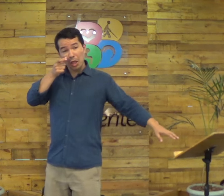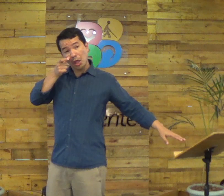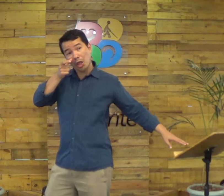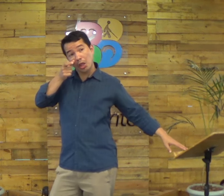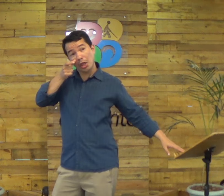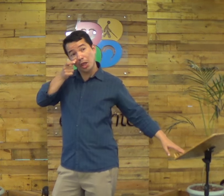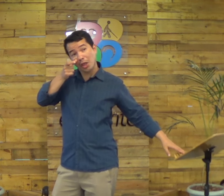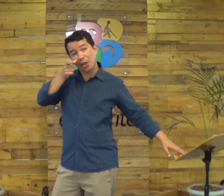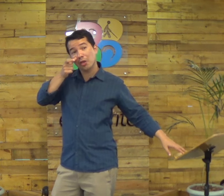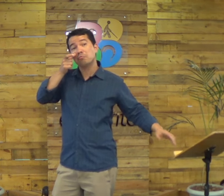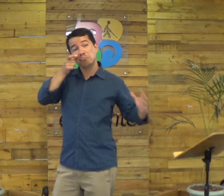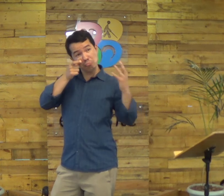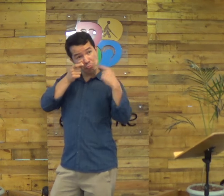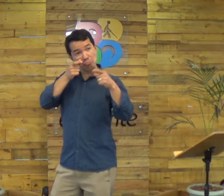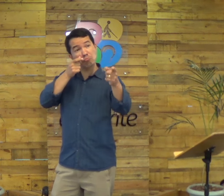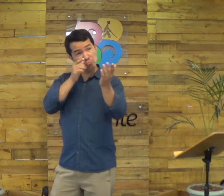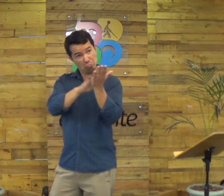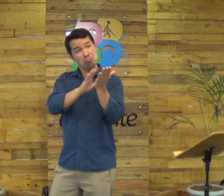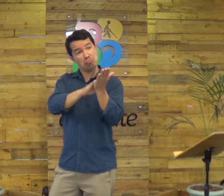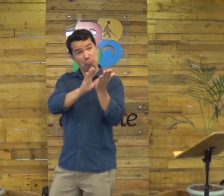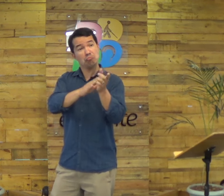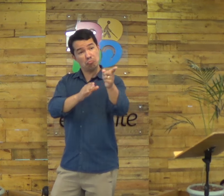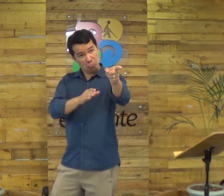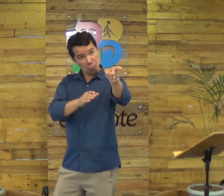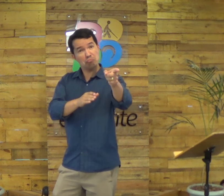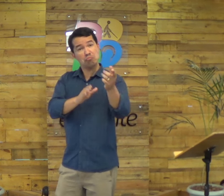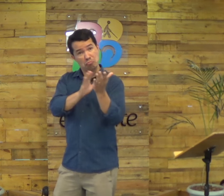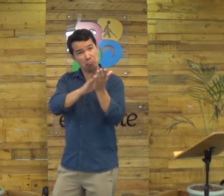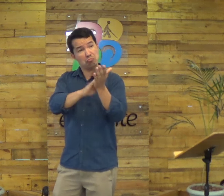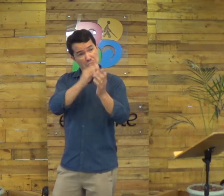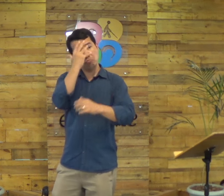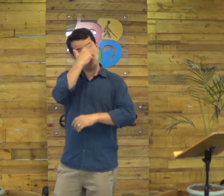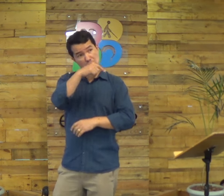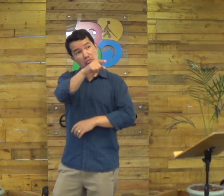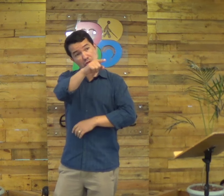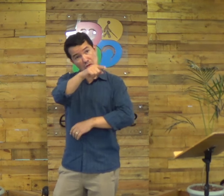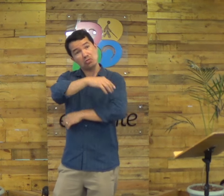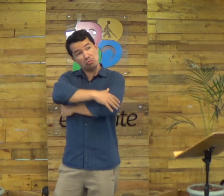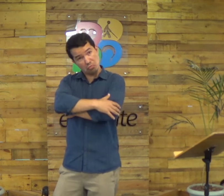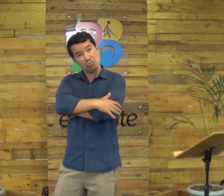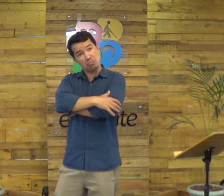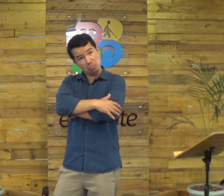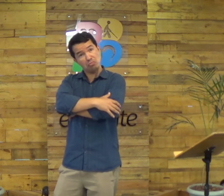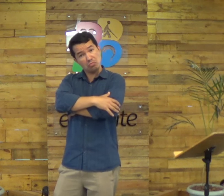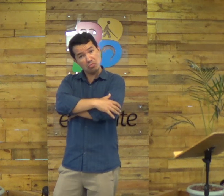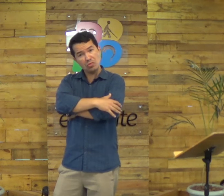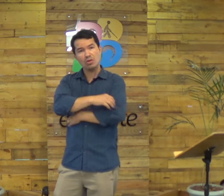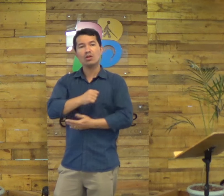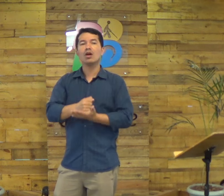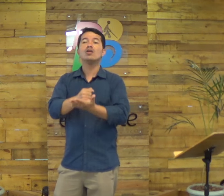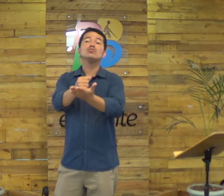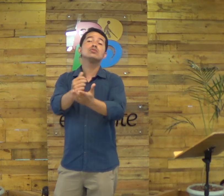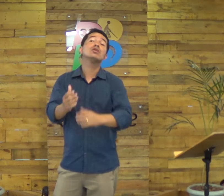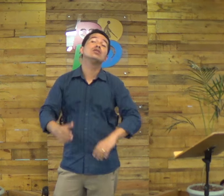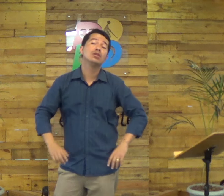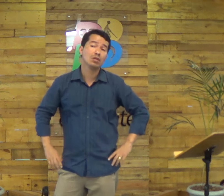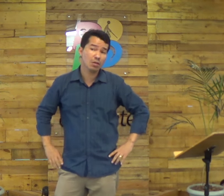não porque eu, nossa, sou muito bom, tem uma pessoa feia, fala lá, parabéns, que bonito, e vai